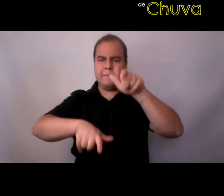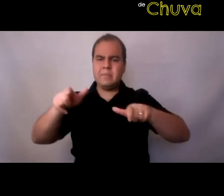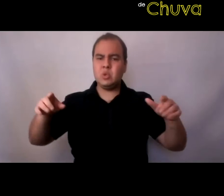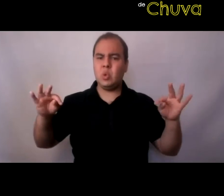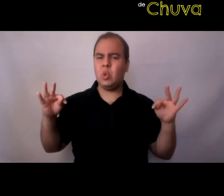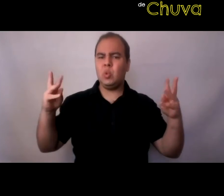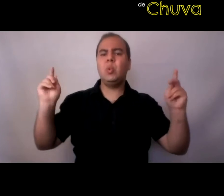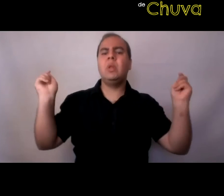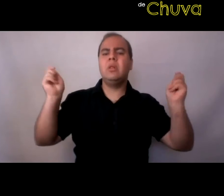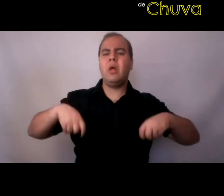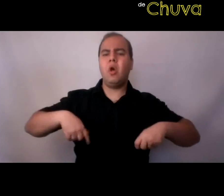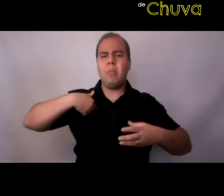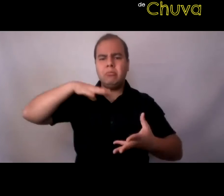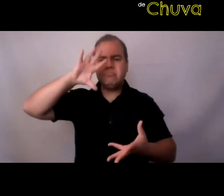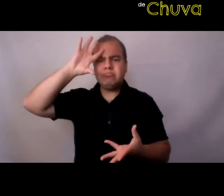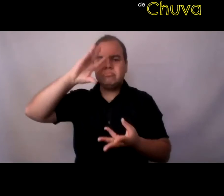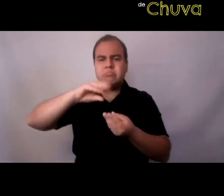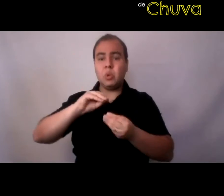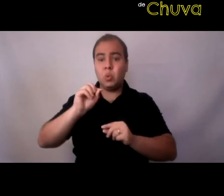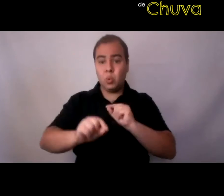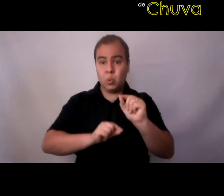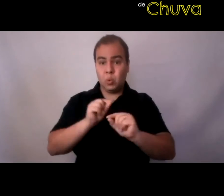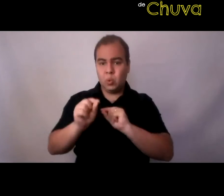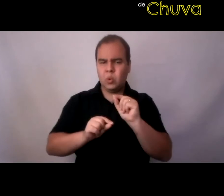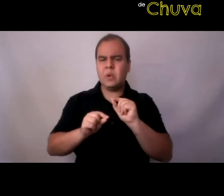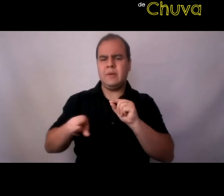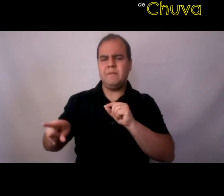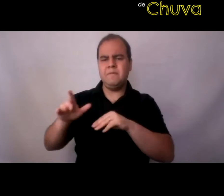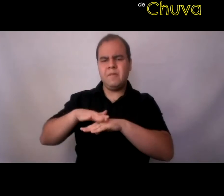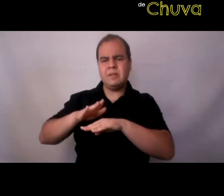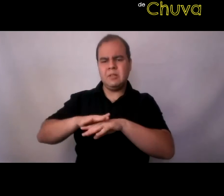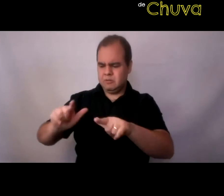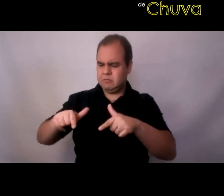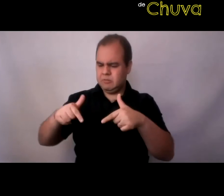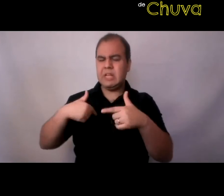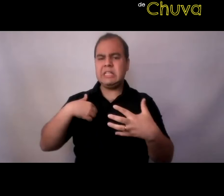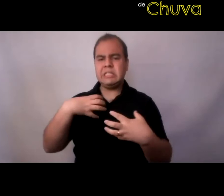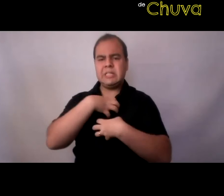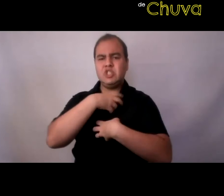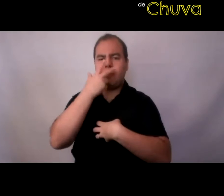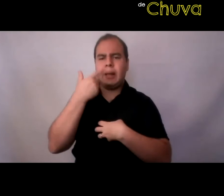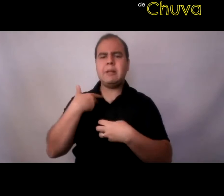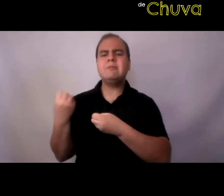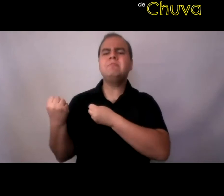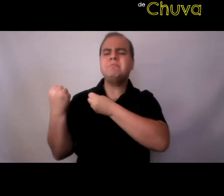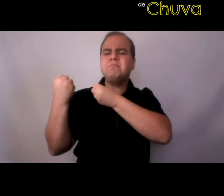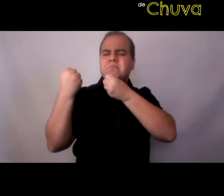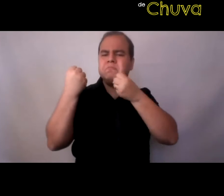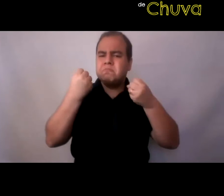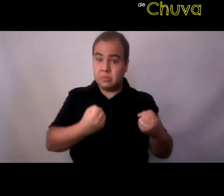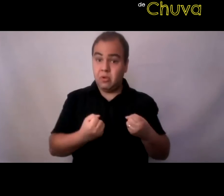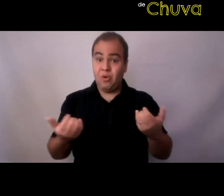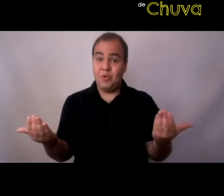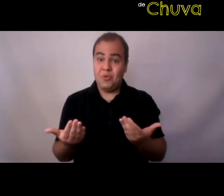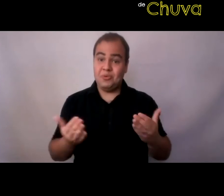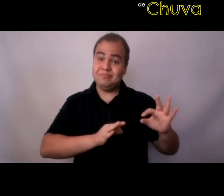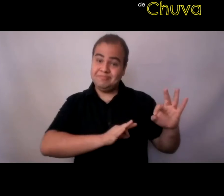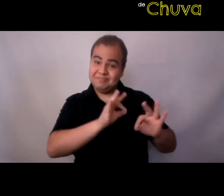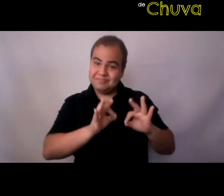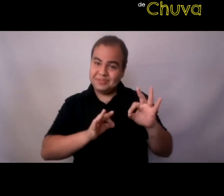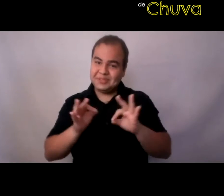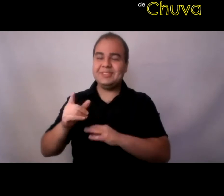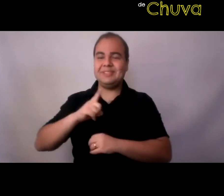uma compreensão, que quem estivesse fazendo estivesse realmente empoderado. E esse trabalho de hoje, desses dias,